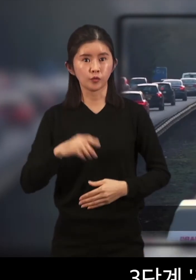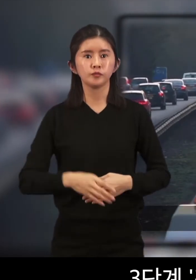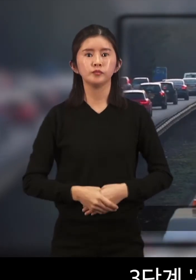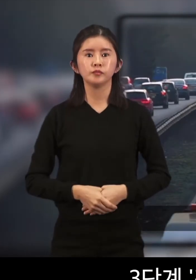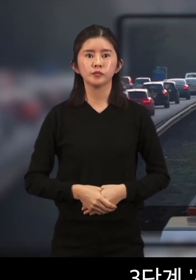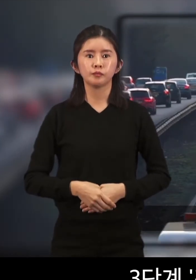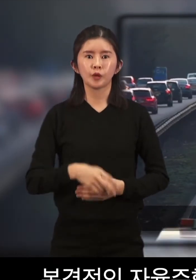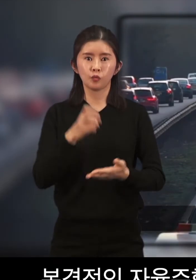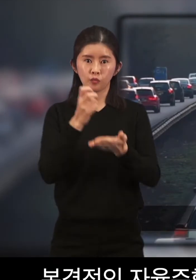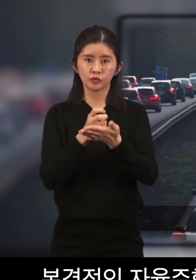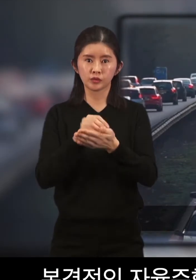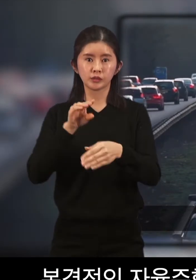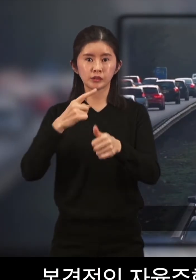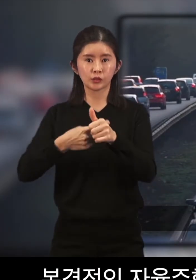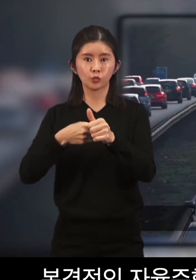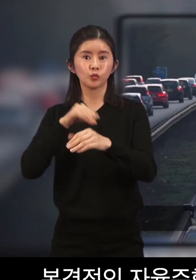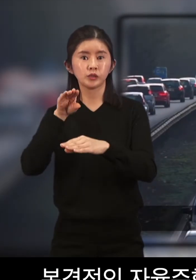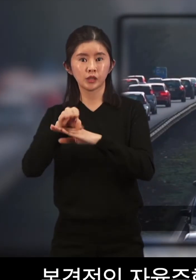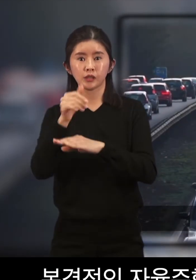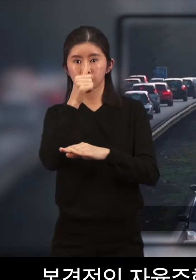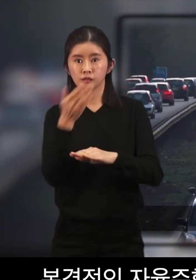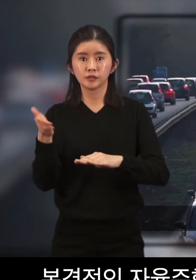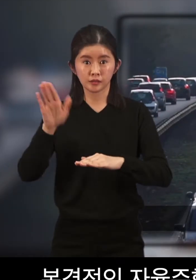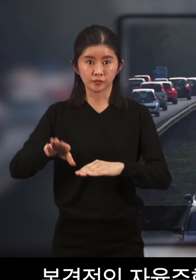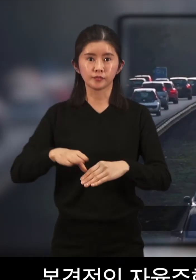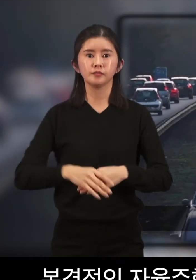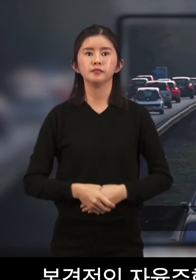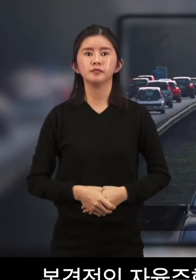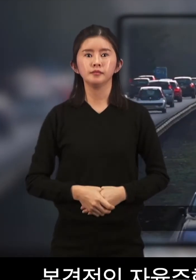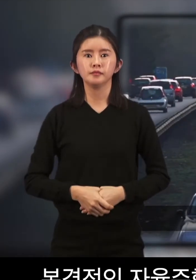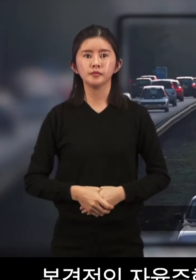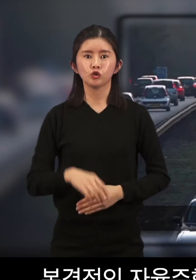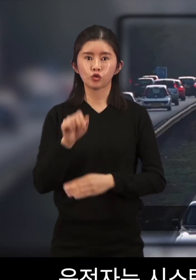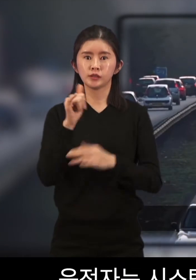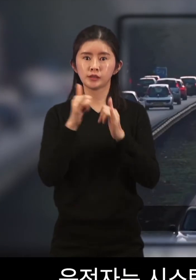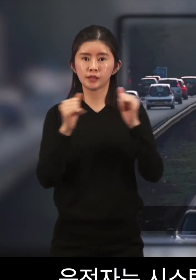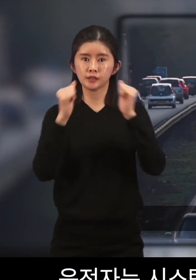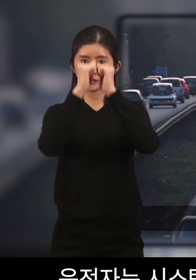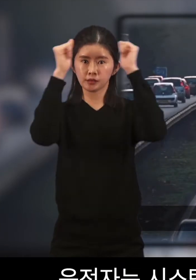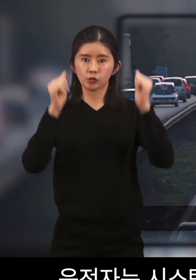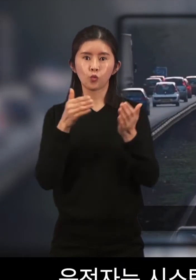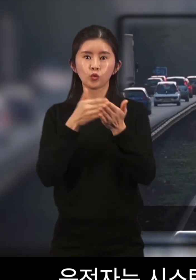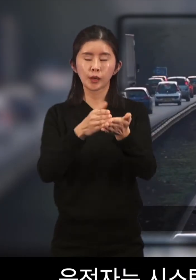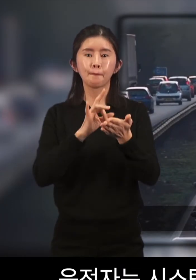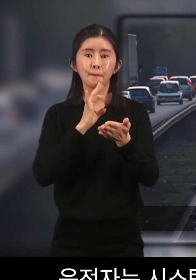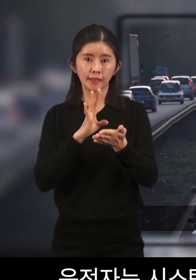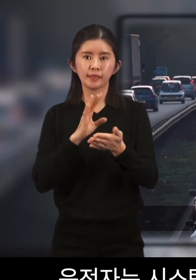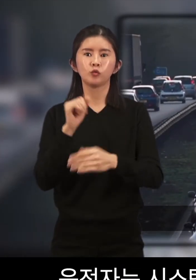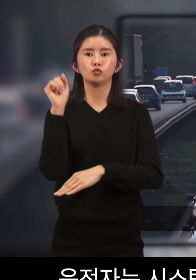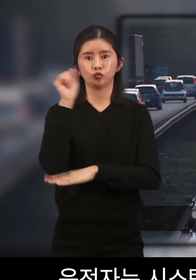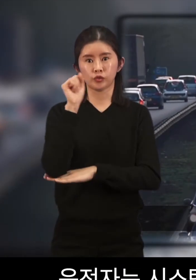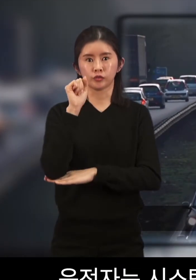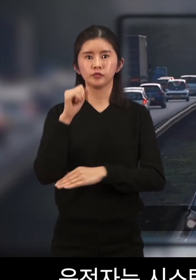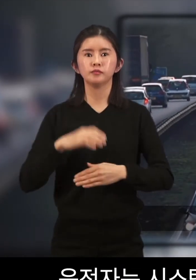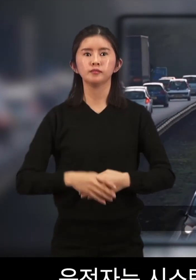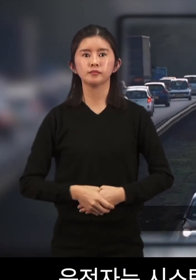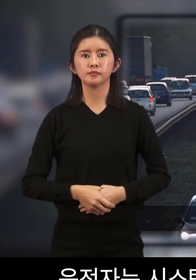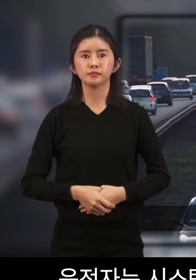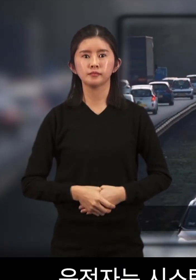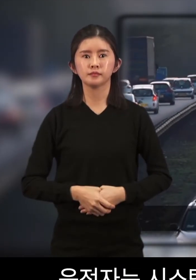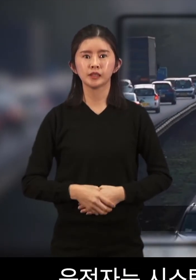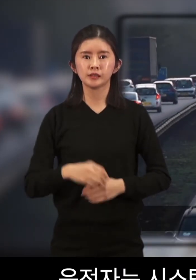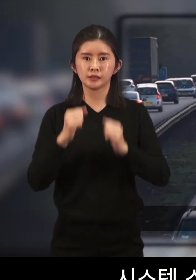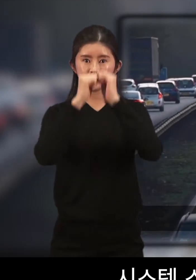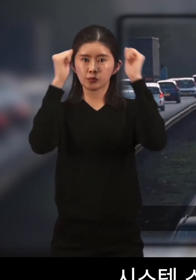자동화부터는 본격적인 자율주행 자동차라고 할 수가 있는데요. 운전자는 시스템의 요청시에만 운전을